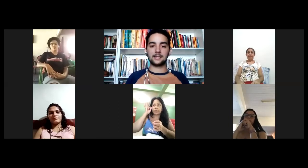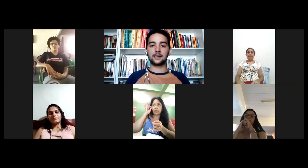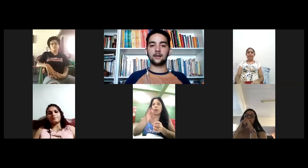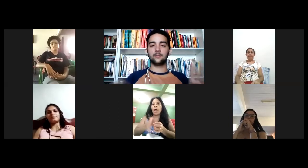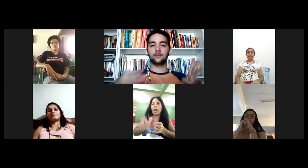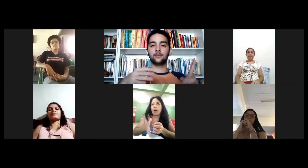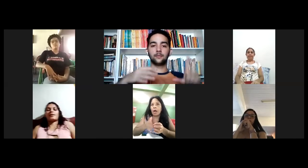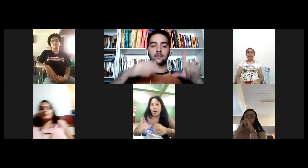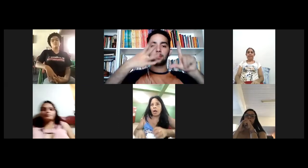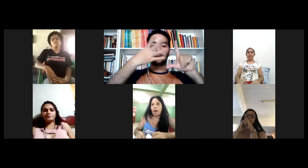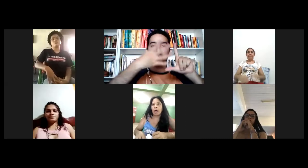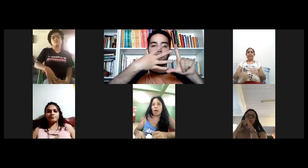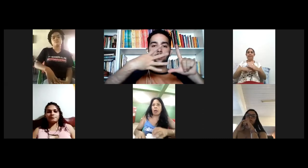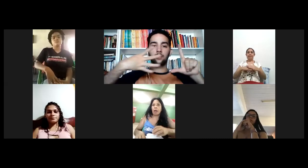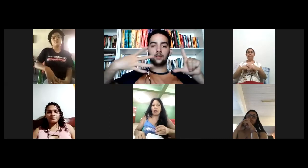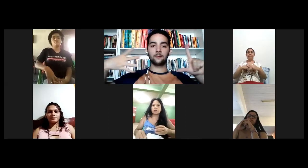Lasanha.